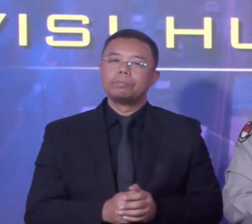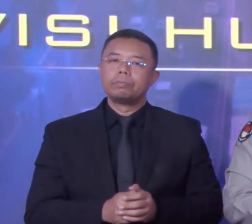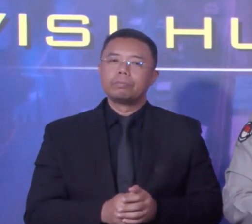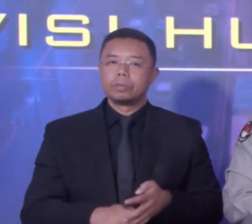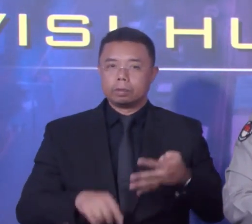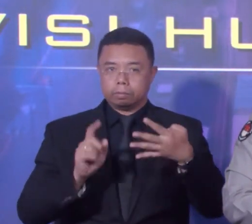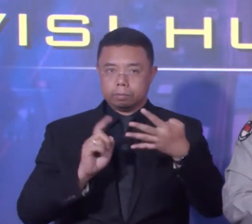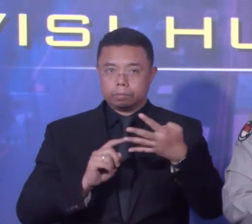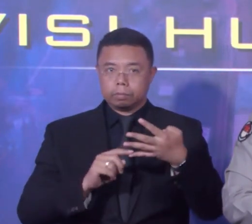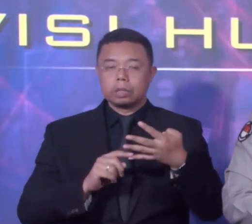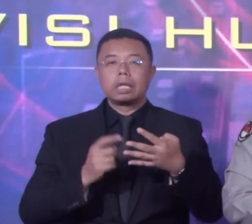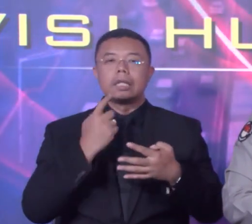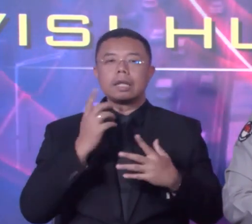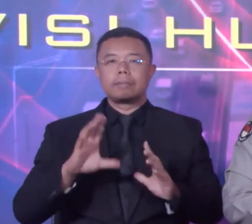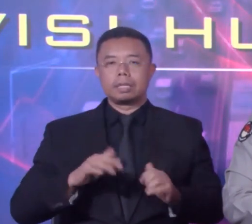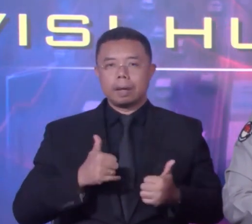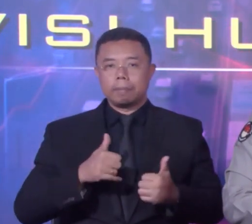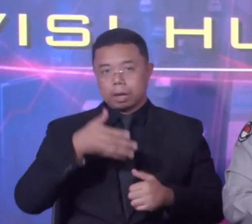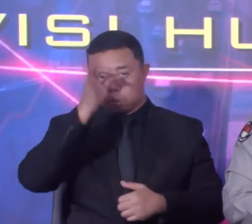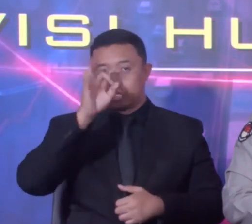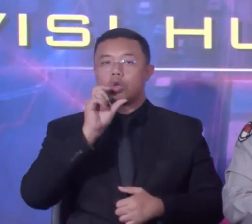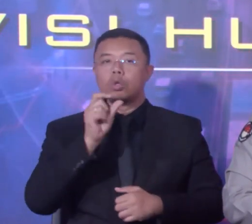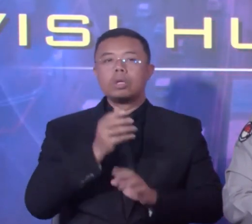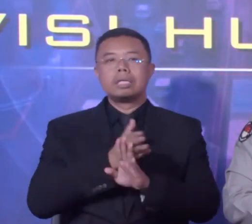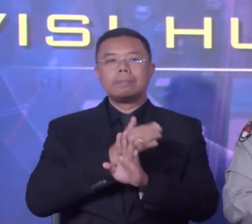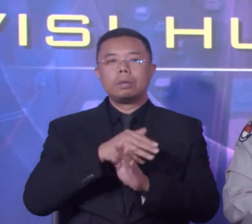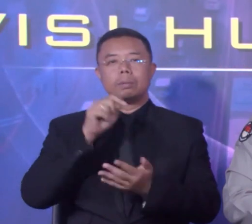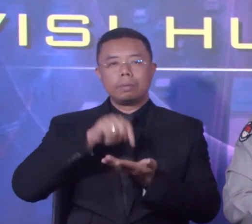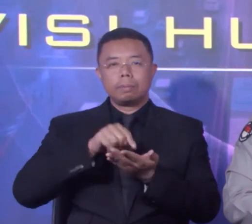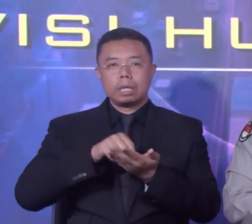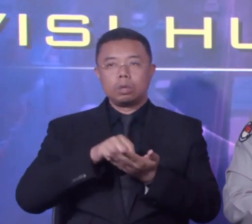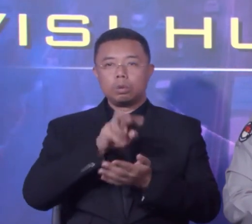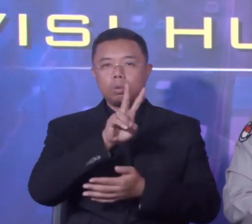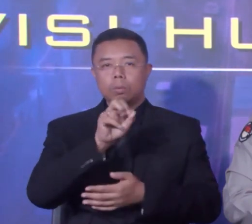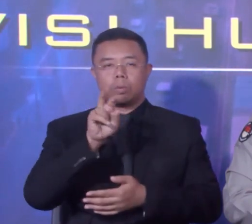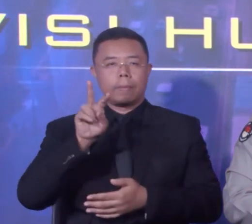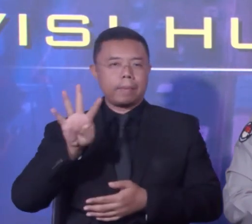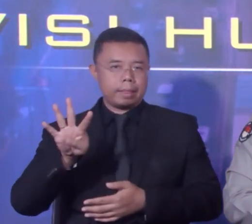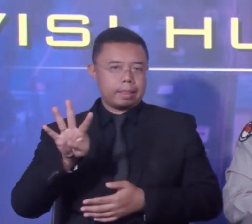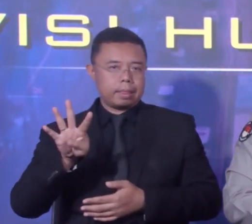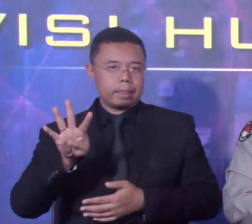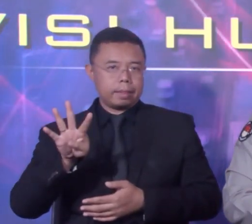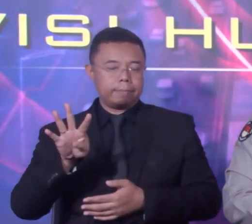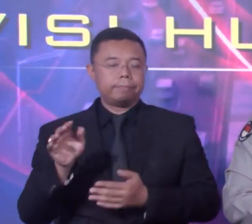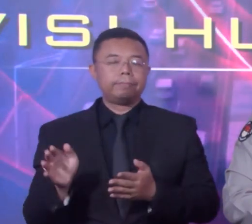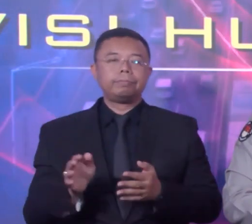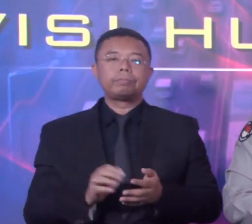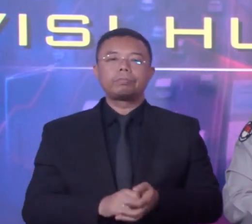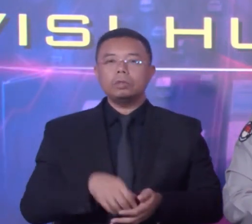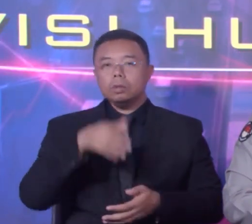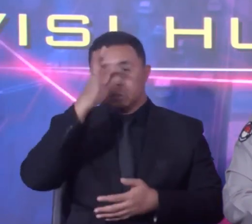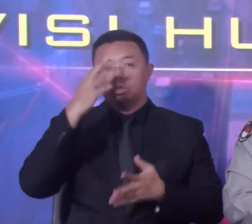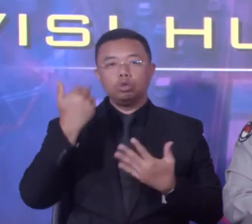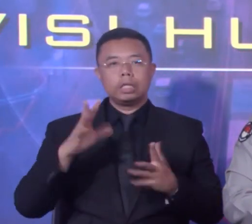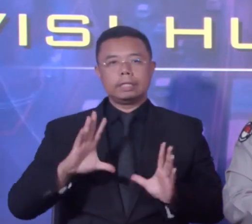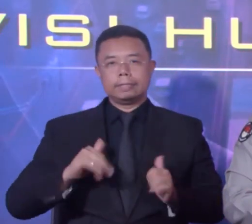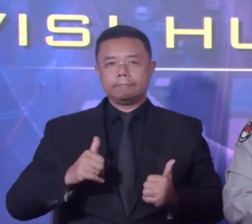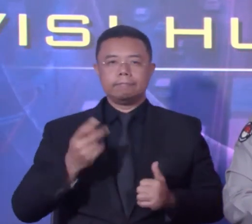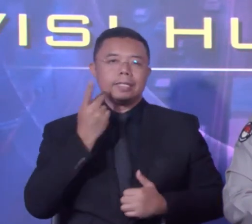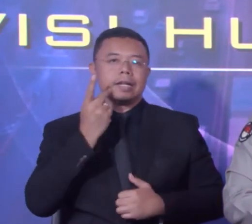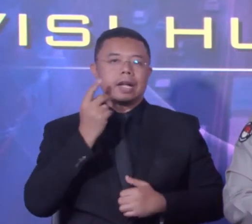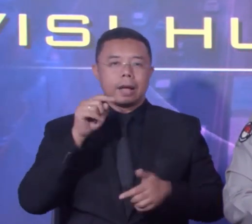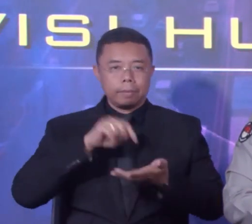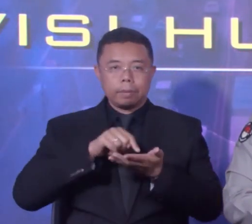yang keempat persiapan Polri menjelang Pemilu serentak 2024 Polri siap mengamankan